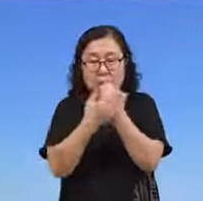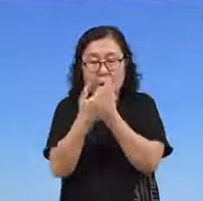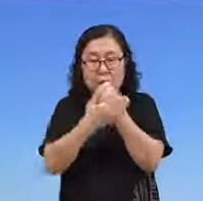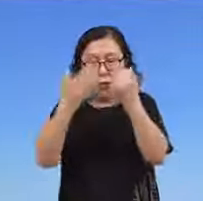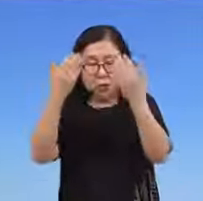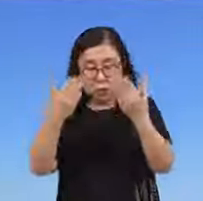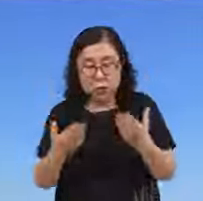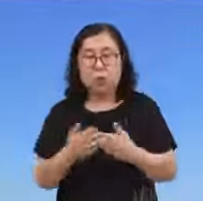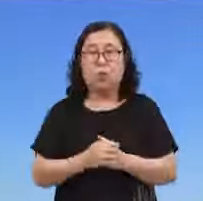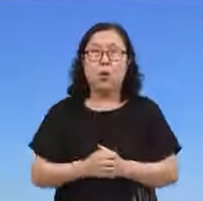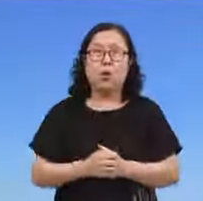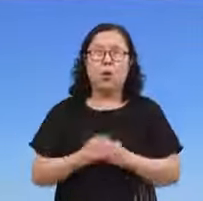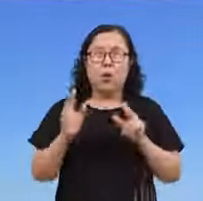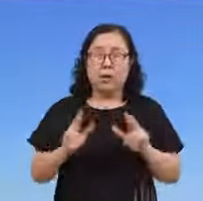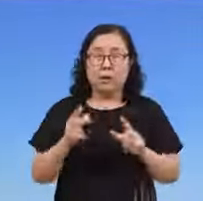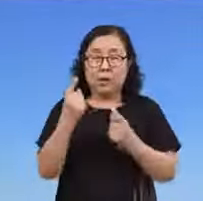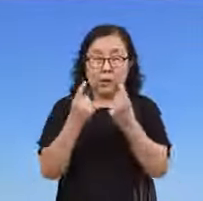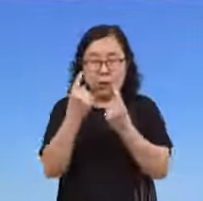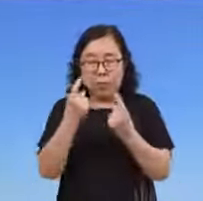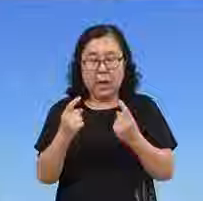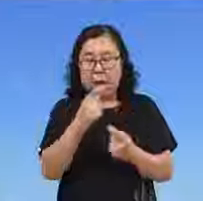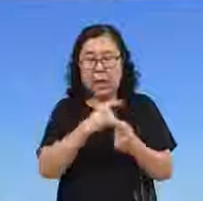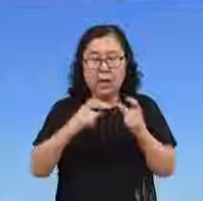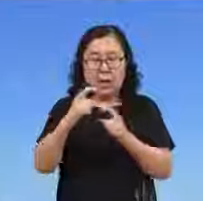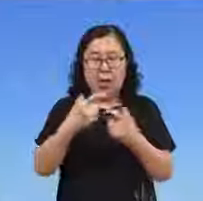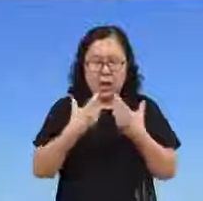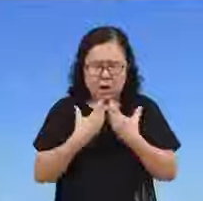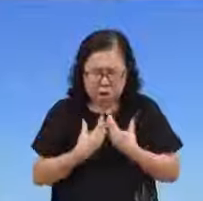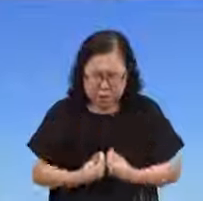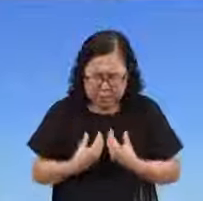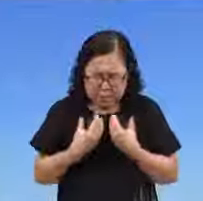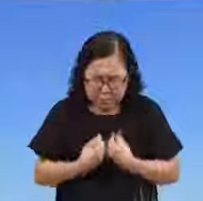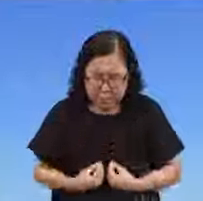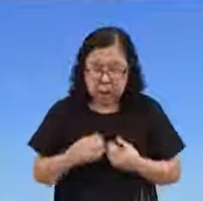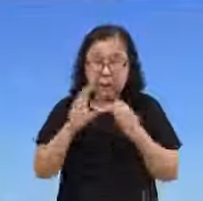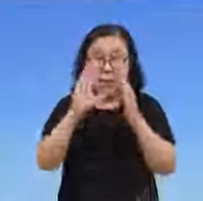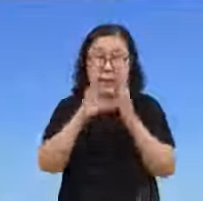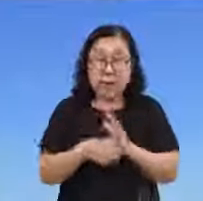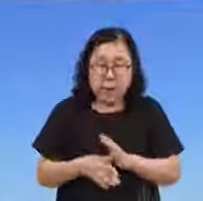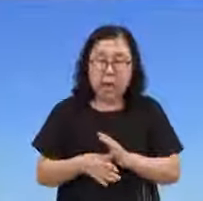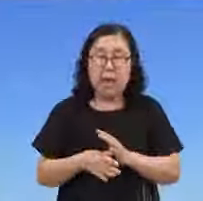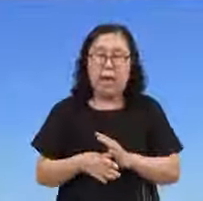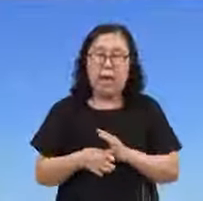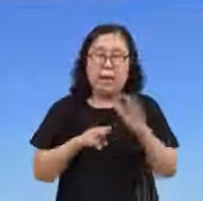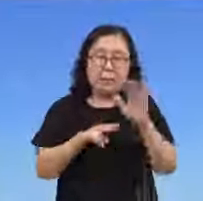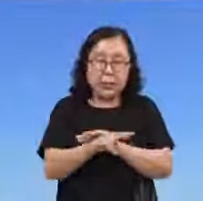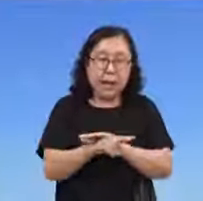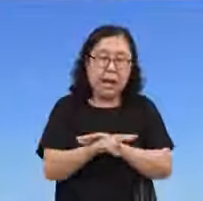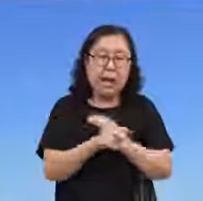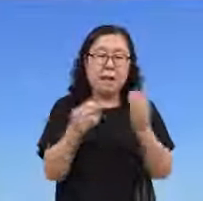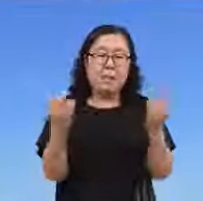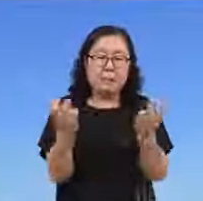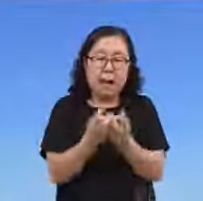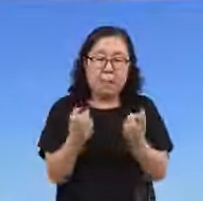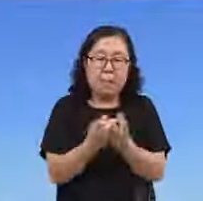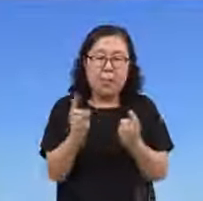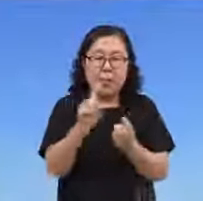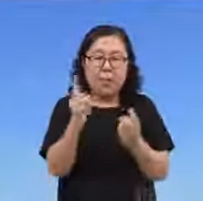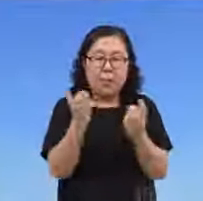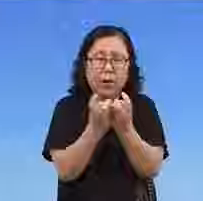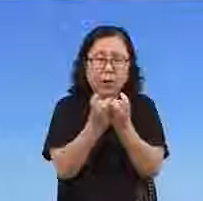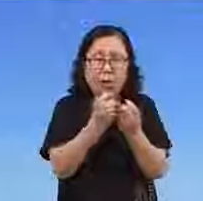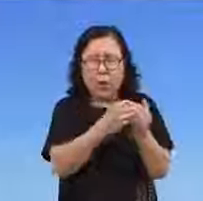베풀어 주시고, 이거보다 더 절망적일 때 피할 길을 어떻게 해주셔서 내가 여기까지 오게 되었던가.